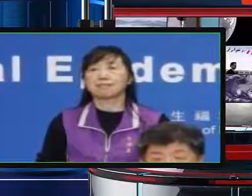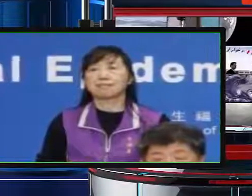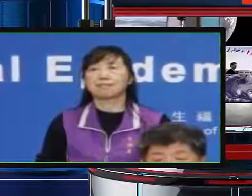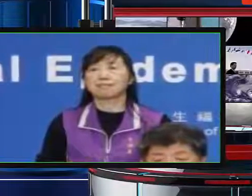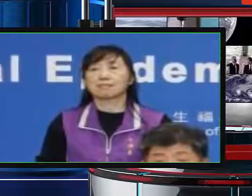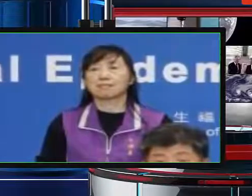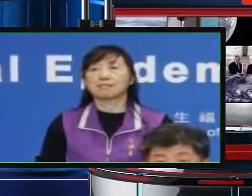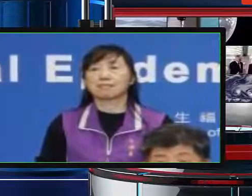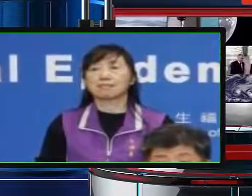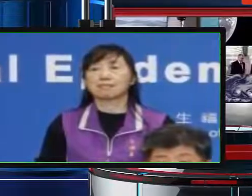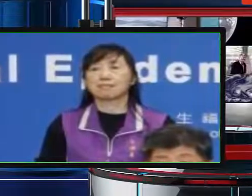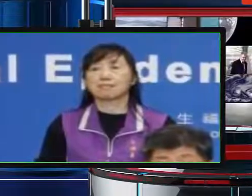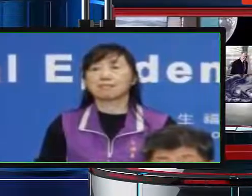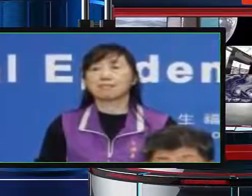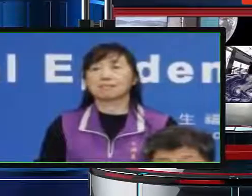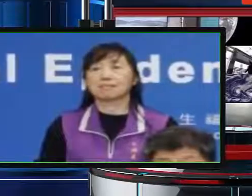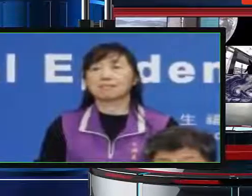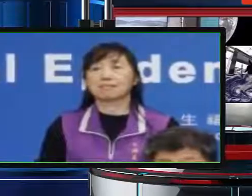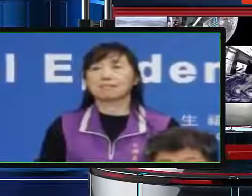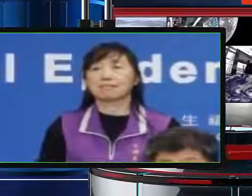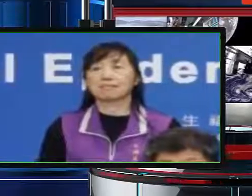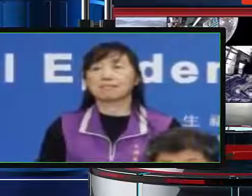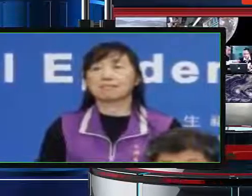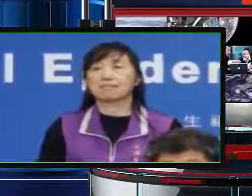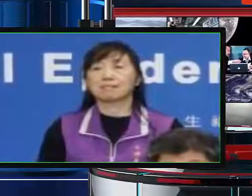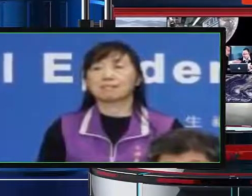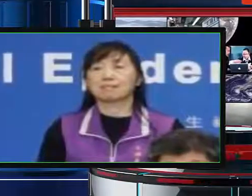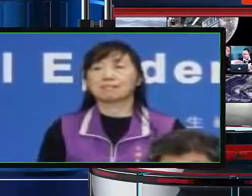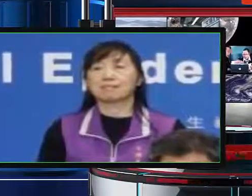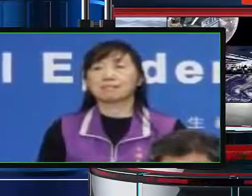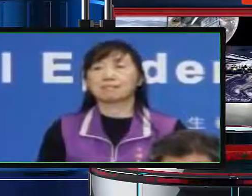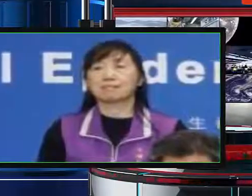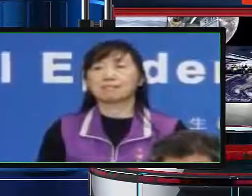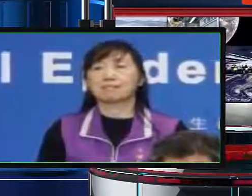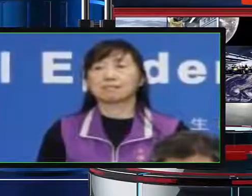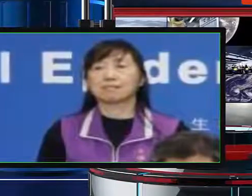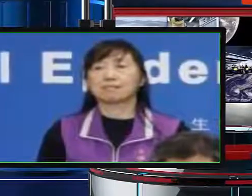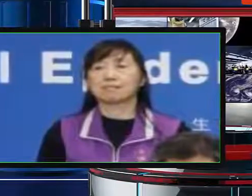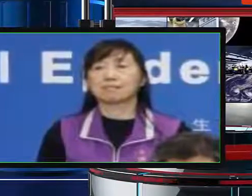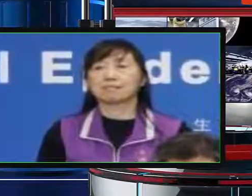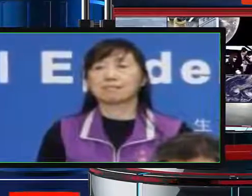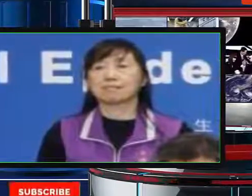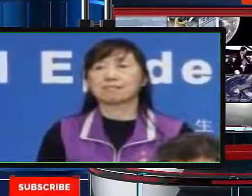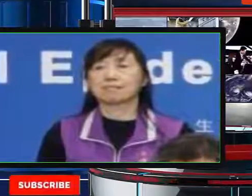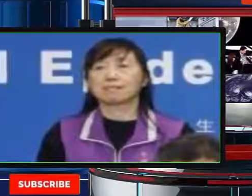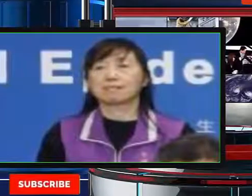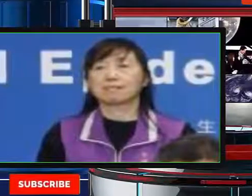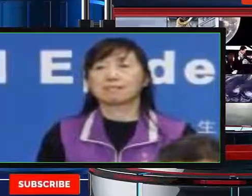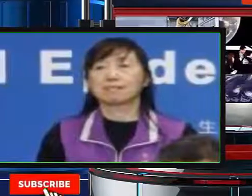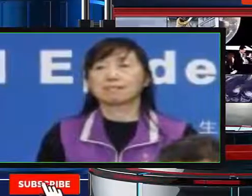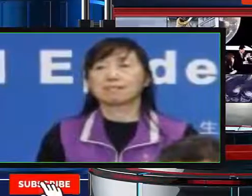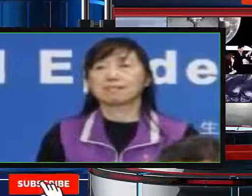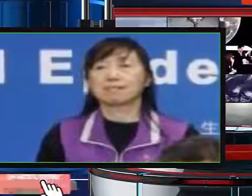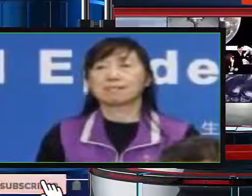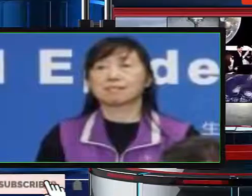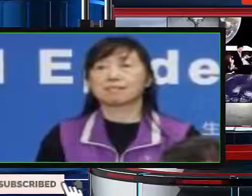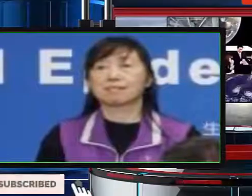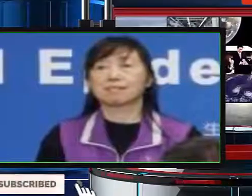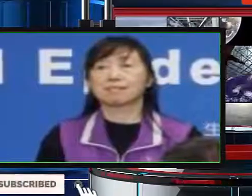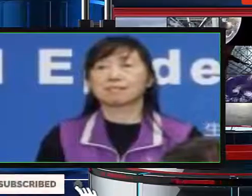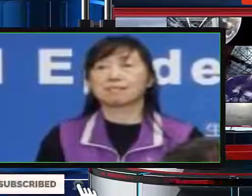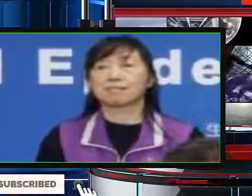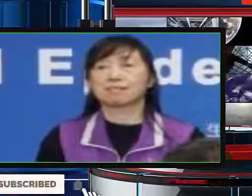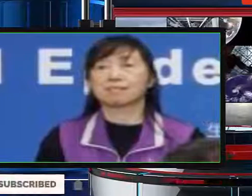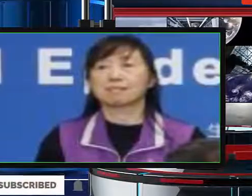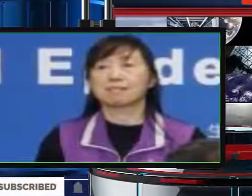实国内新增2例确诊个案。截至昨日为止，台湾已累积34例武汉肺炎病